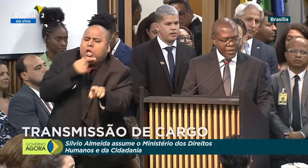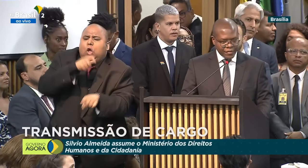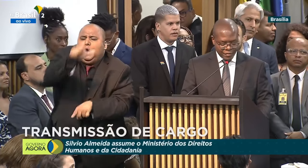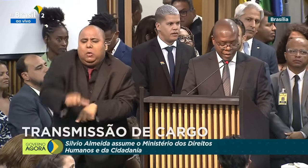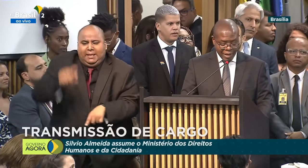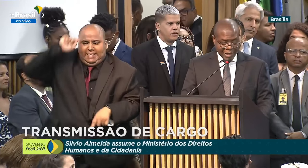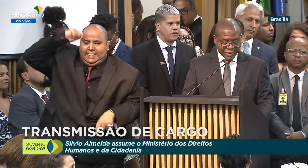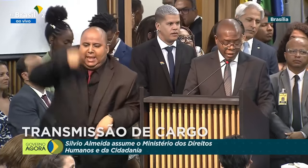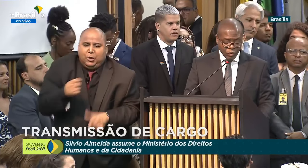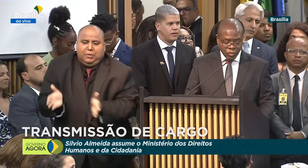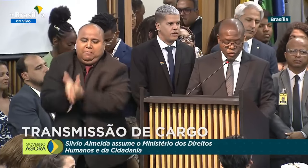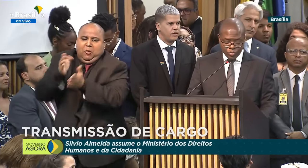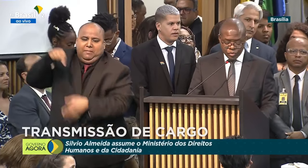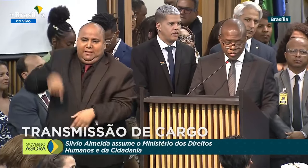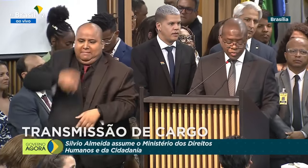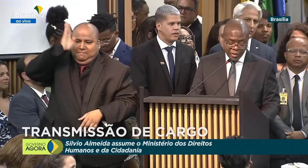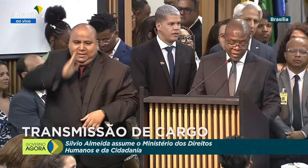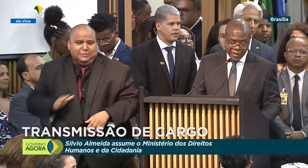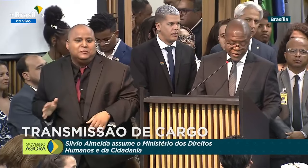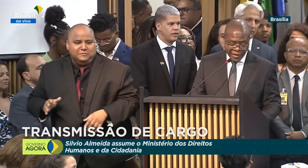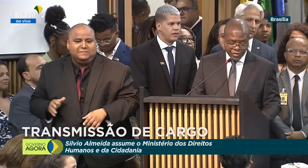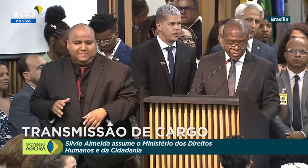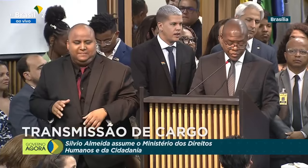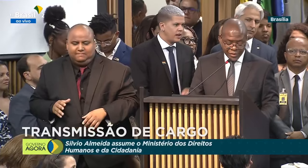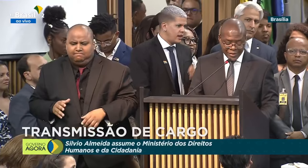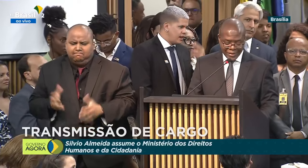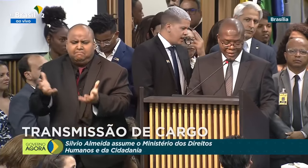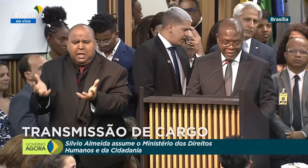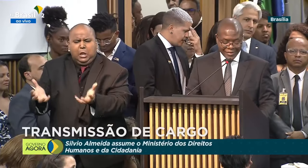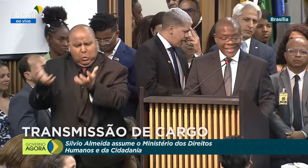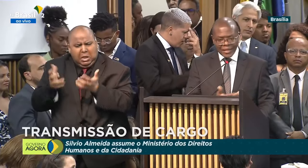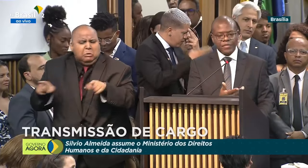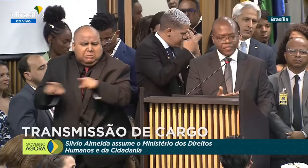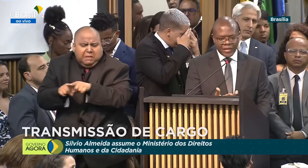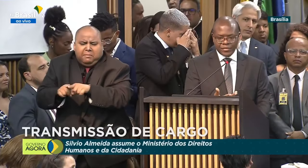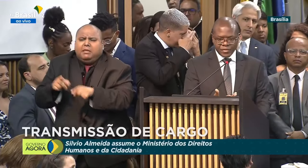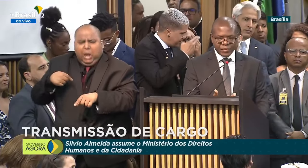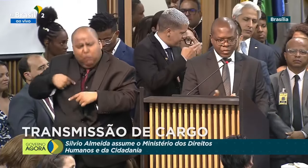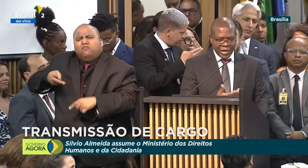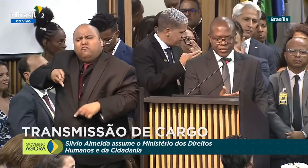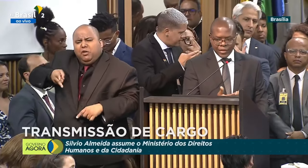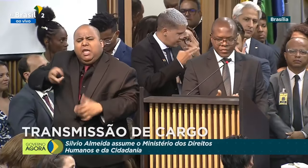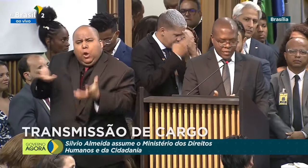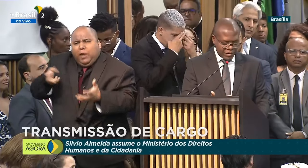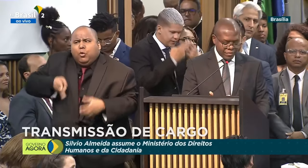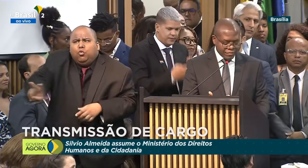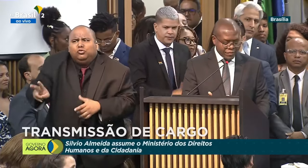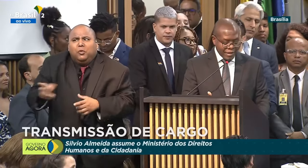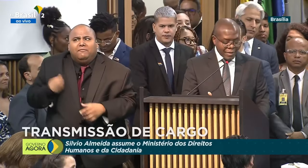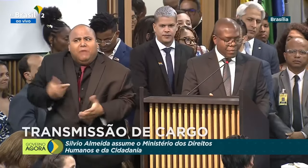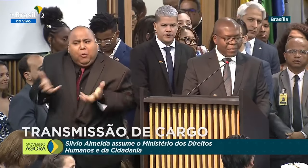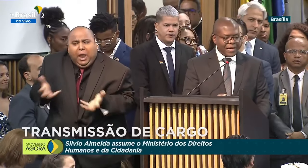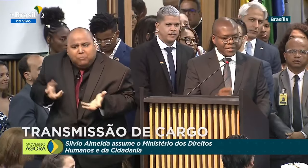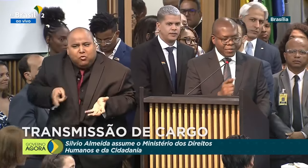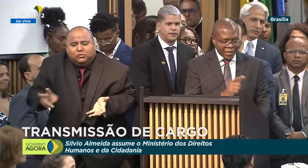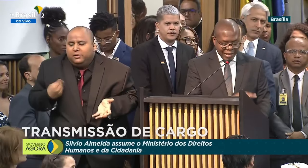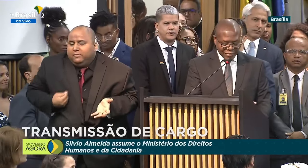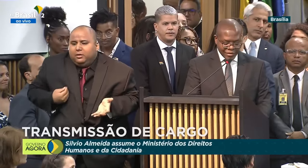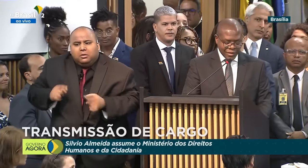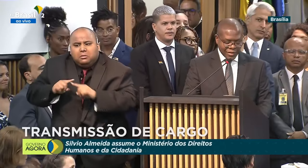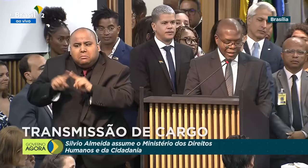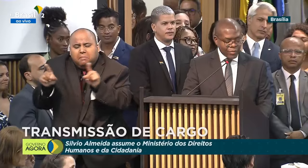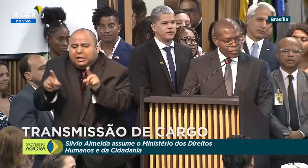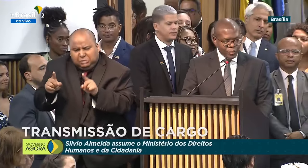deste país assim como muitos desejo seguir em frente eu quero seguir em frente mas